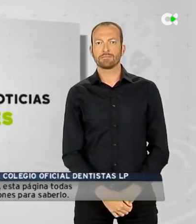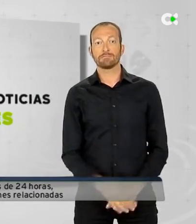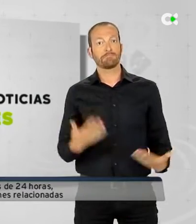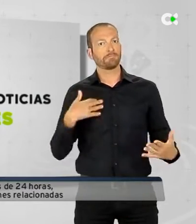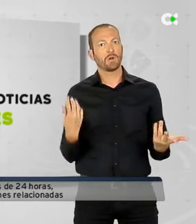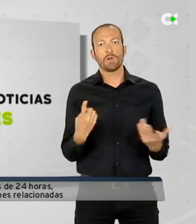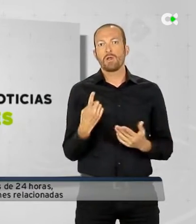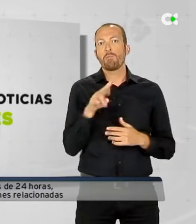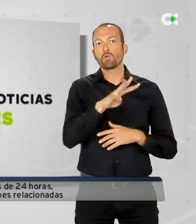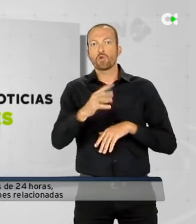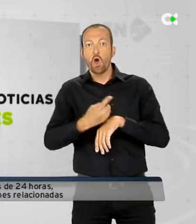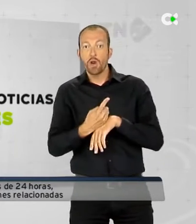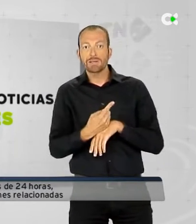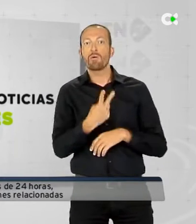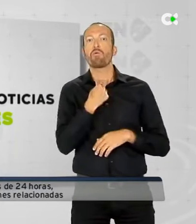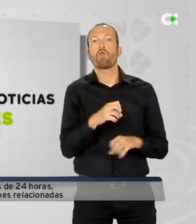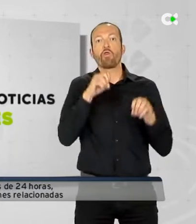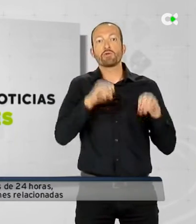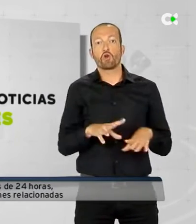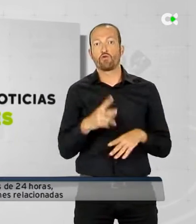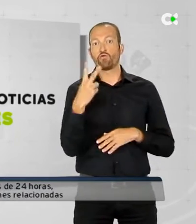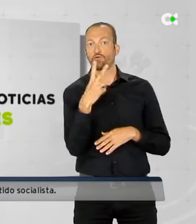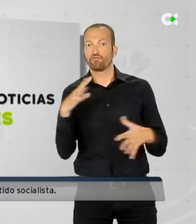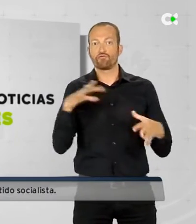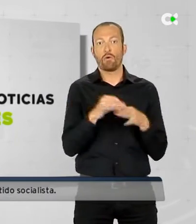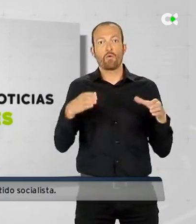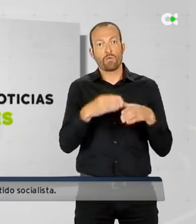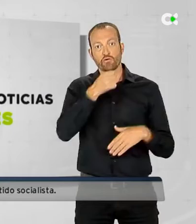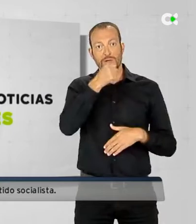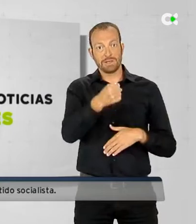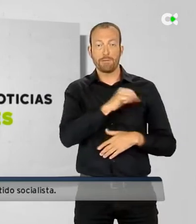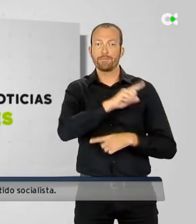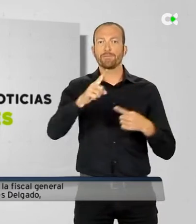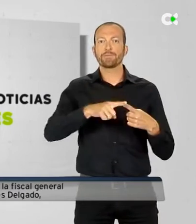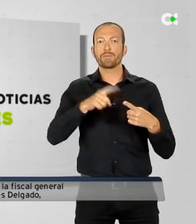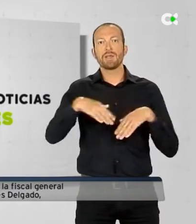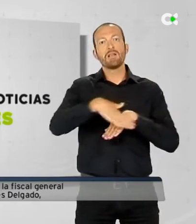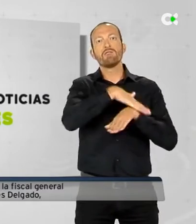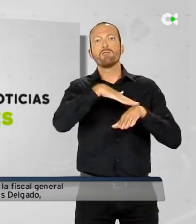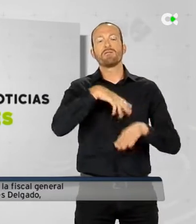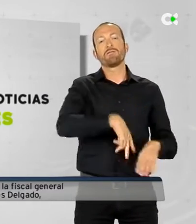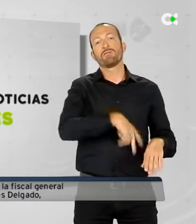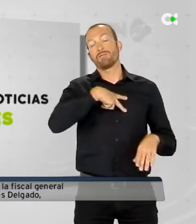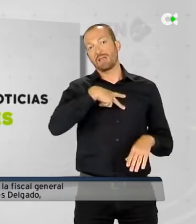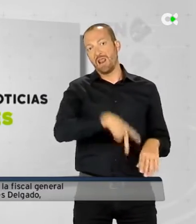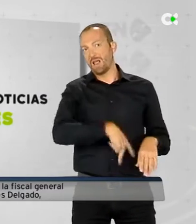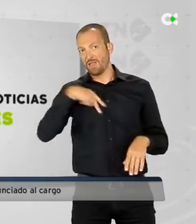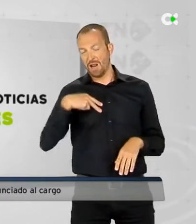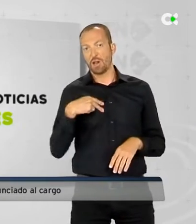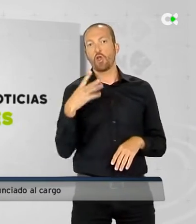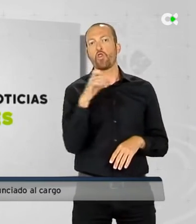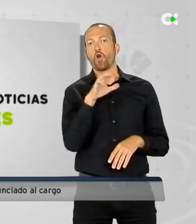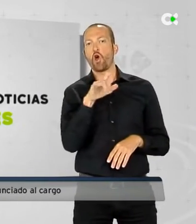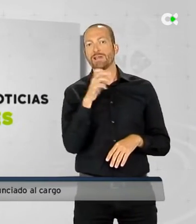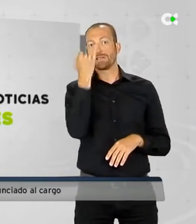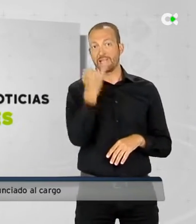En menos de 24 horas, 2 dimisiones relacionadas con el Partido Socialista. Por un lado, la fiscal general Dolores Delgado, que ha